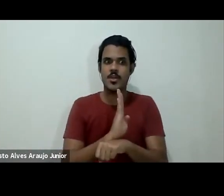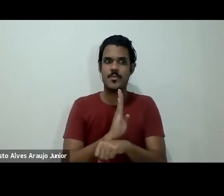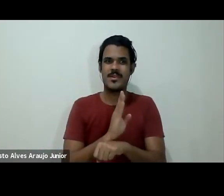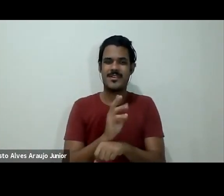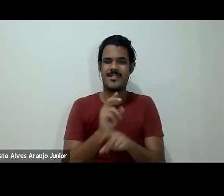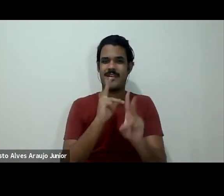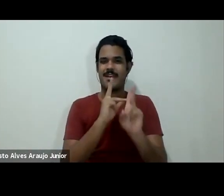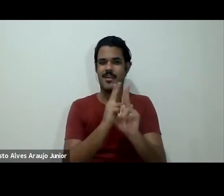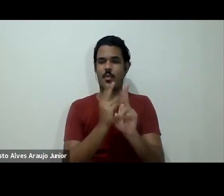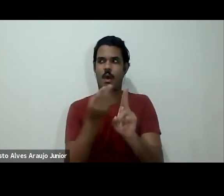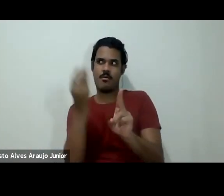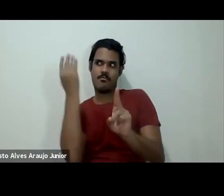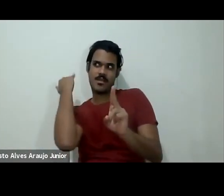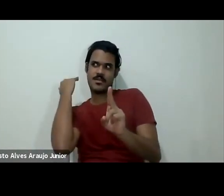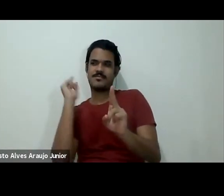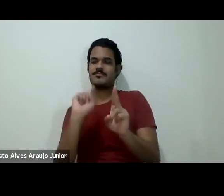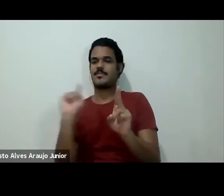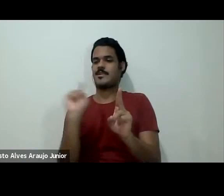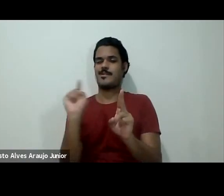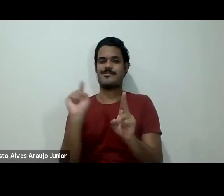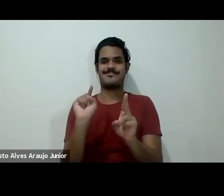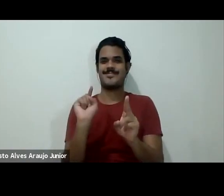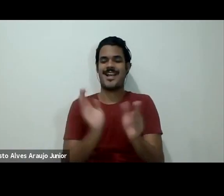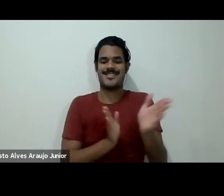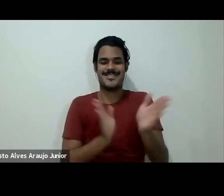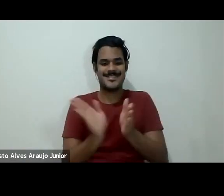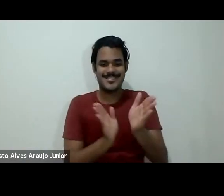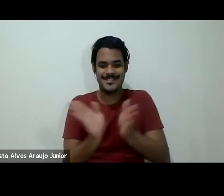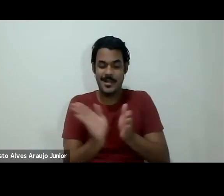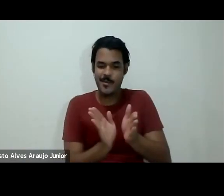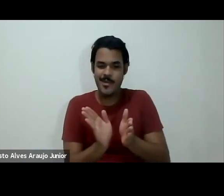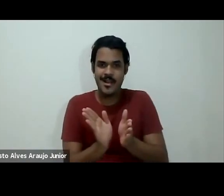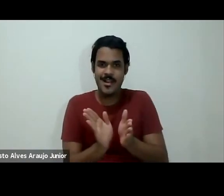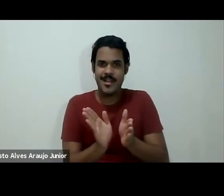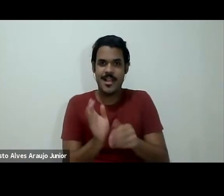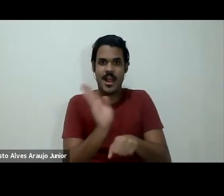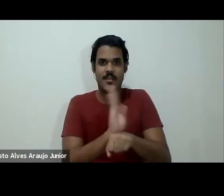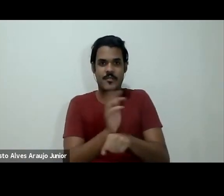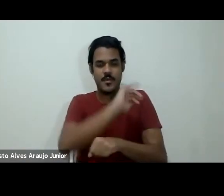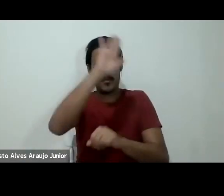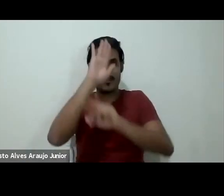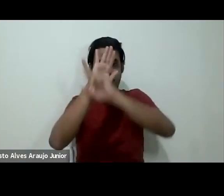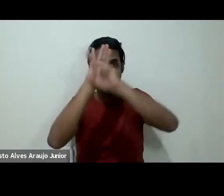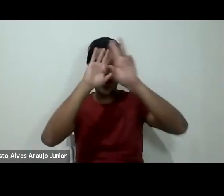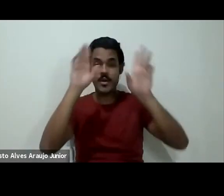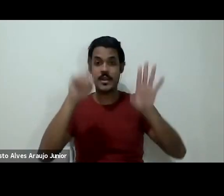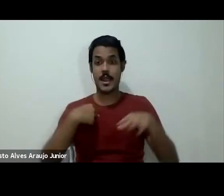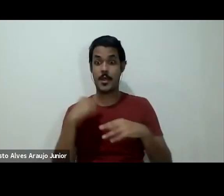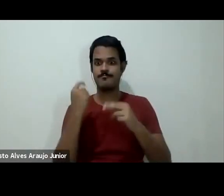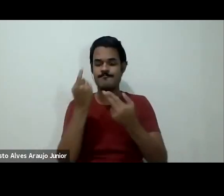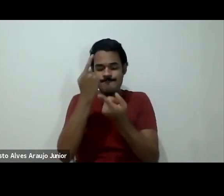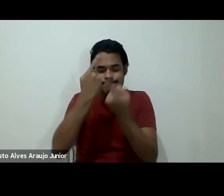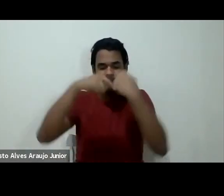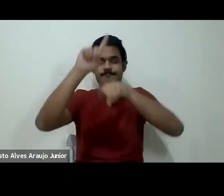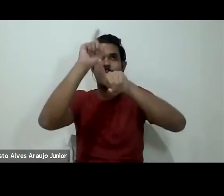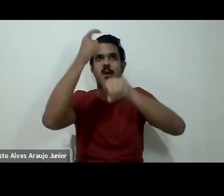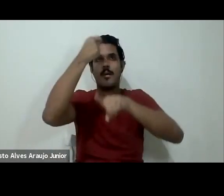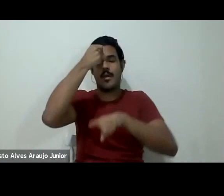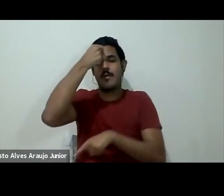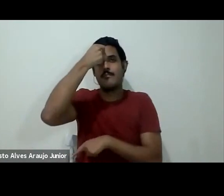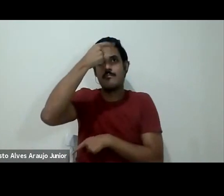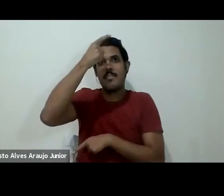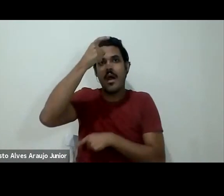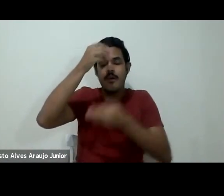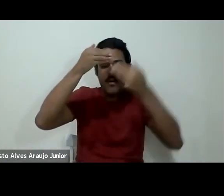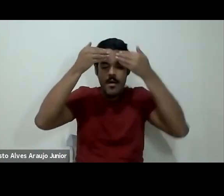fez a acessibilidade de Euriqui. Desde as primeiras conversas com a professora Deise, o Emerson, a Dira, foram me